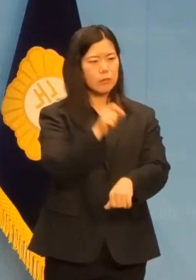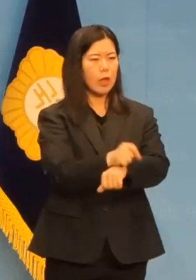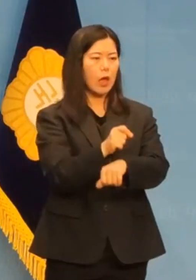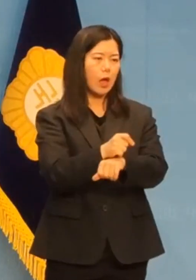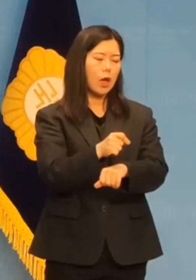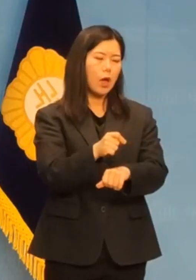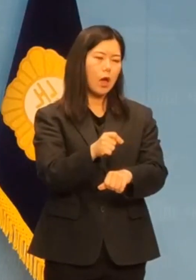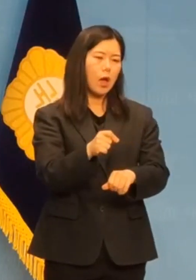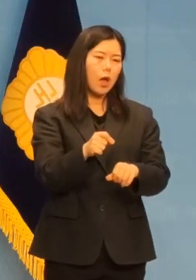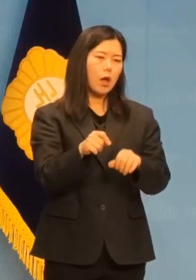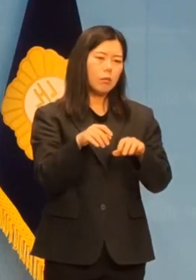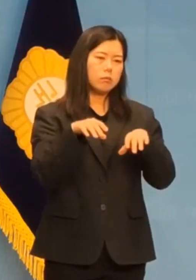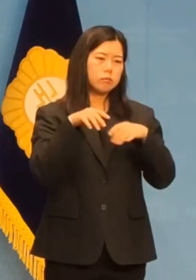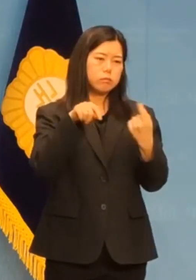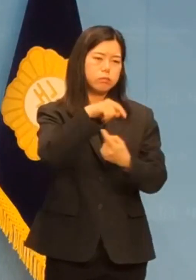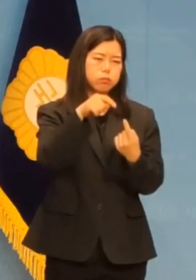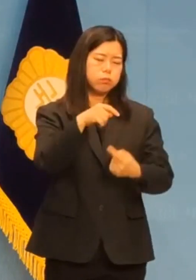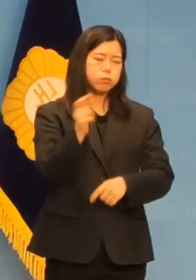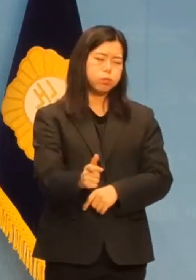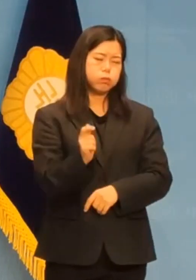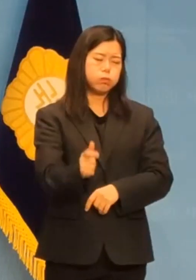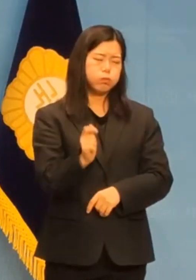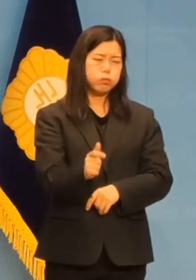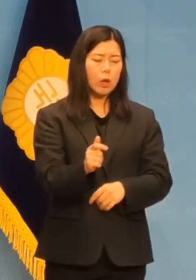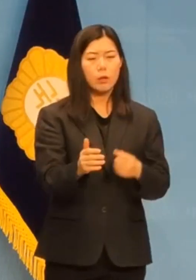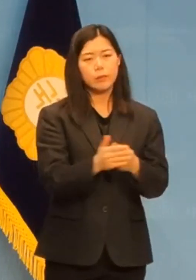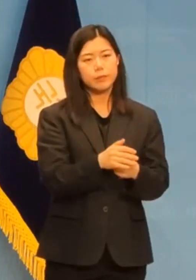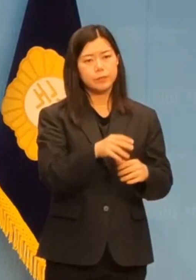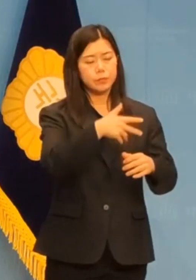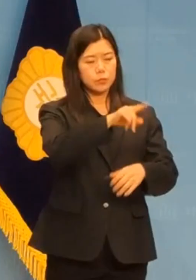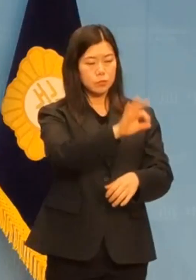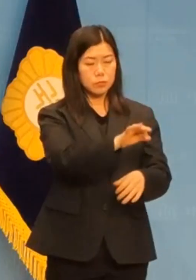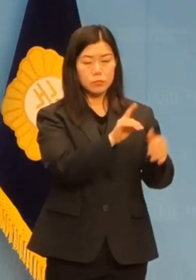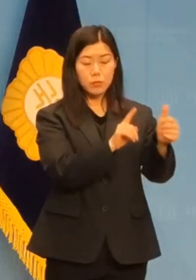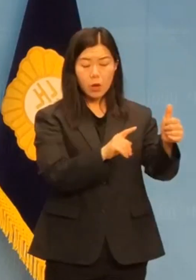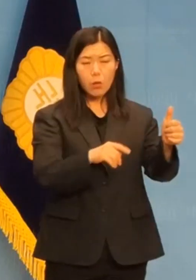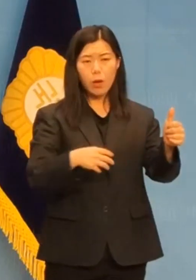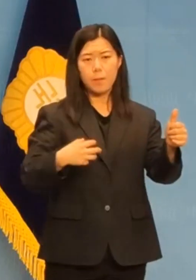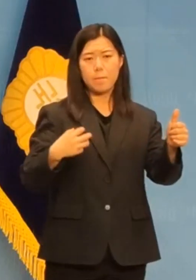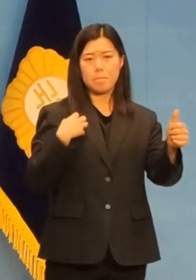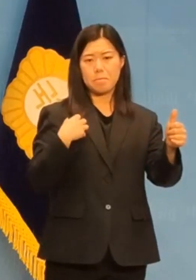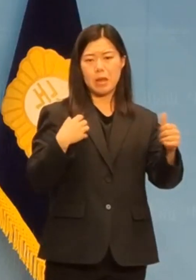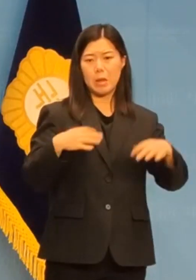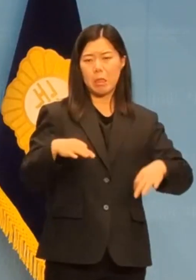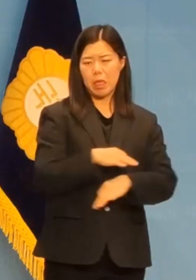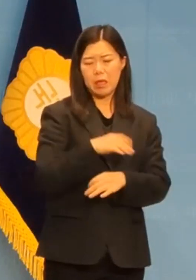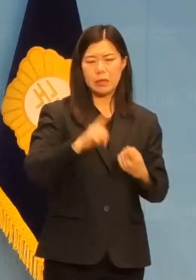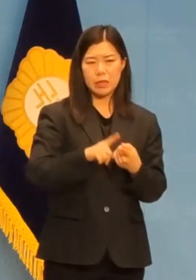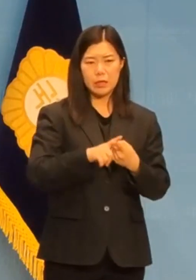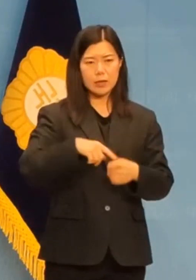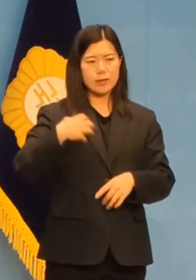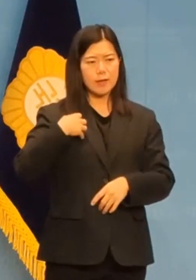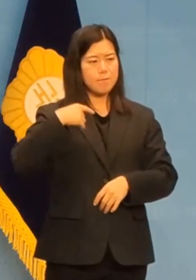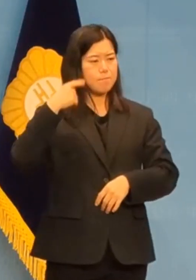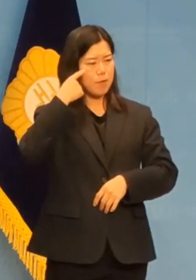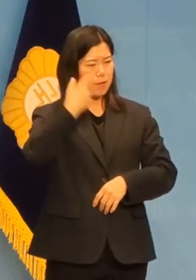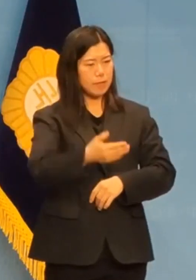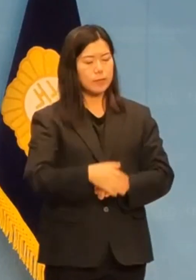초래한 정성호 장관의 배임적 결정에 대해 엄중한 책임을 물을